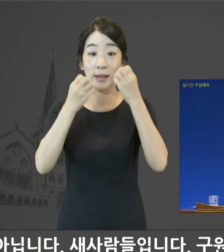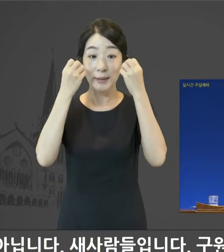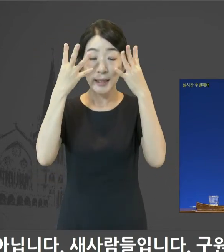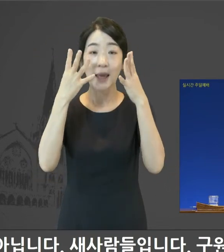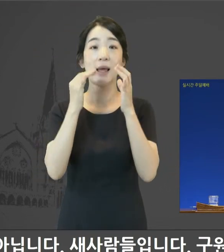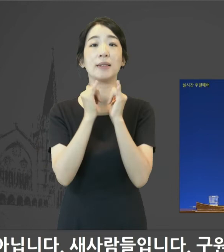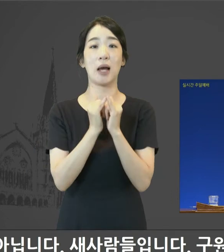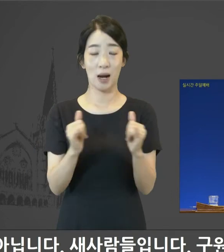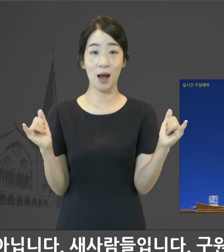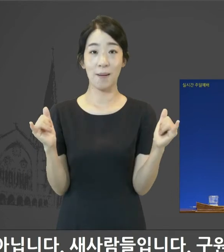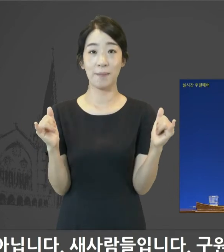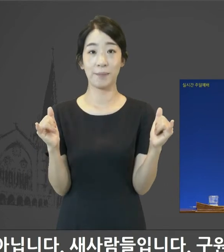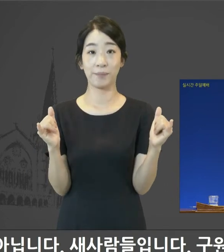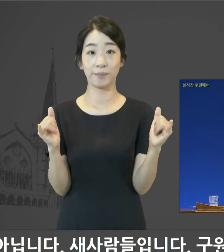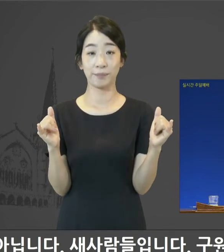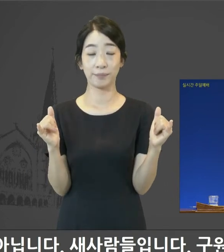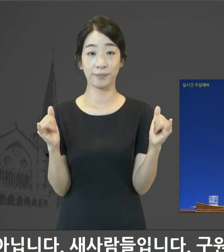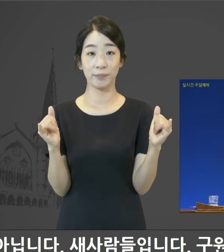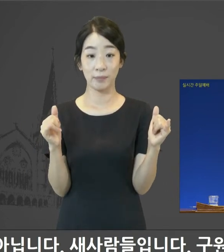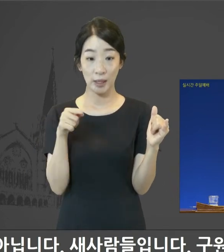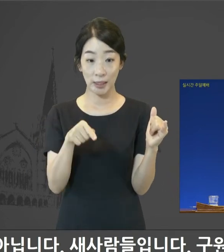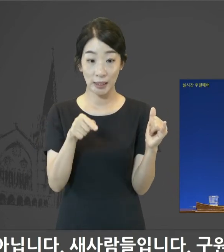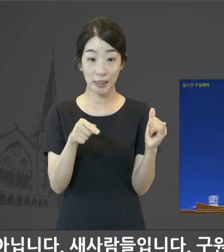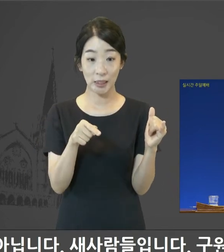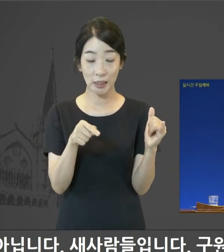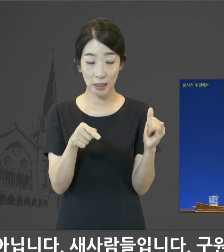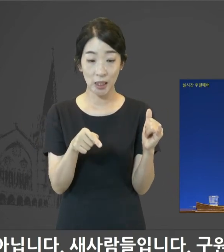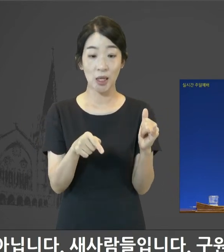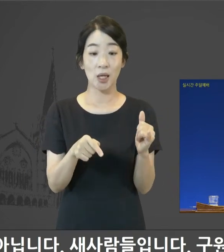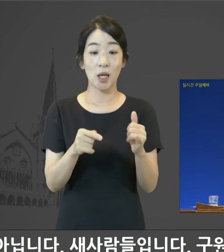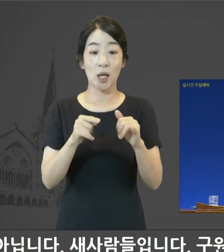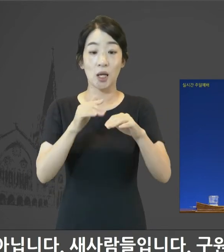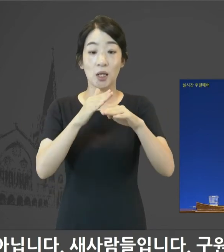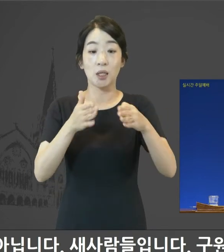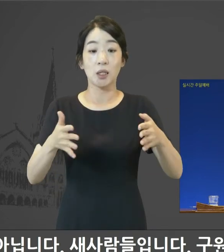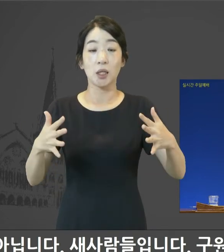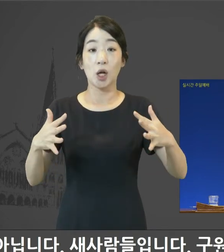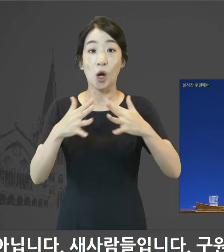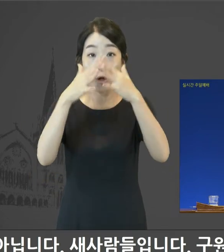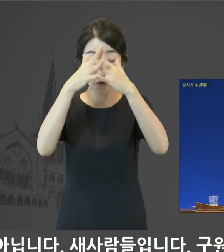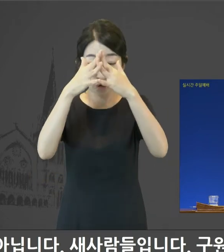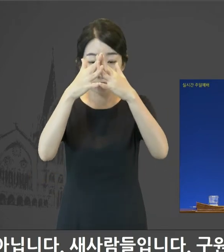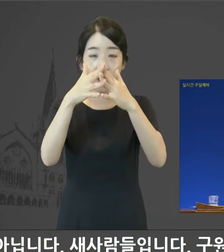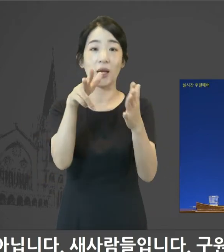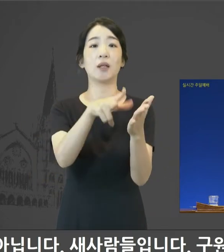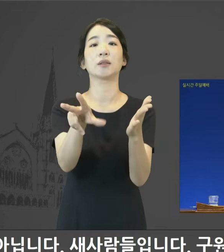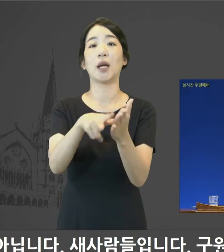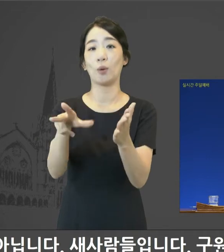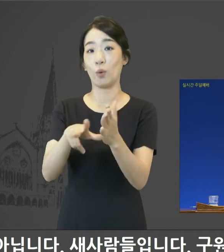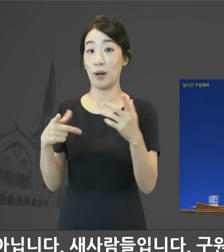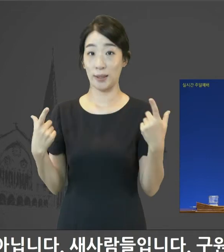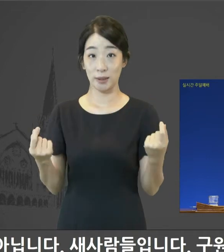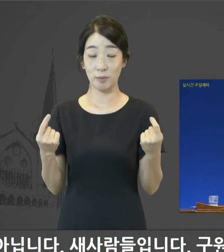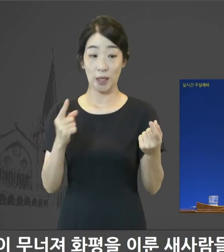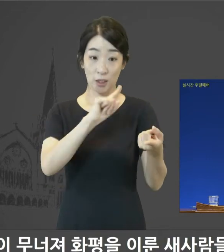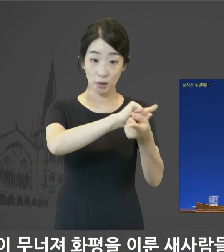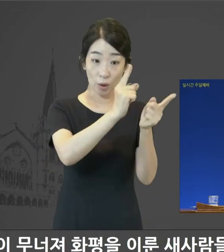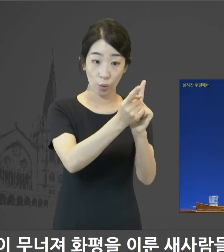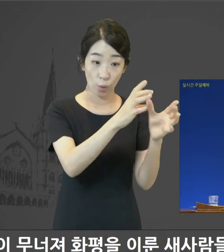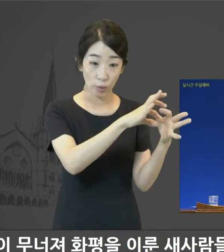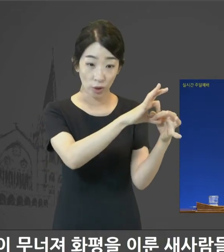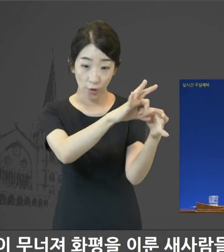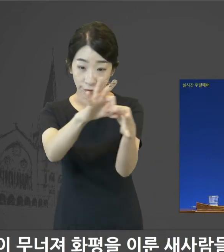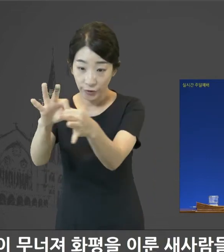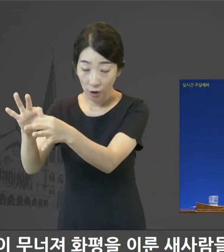이 건물의 요소들인 거죠. 그런 새 사람들이 서로 연결되어져서